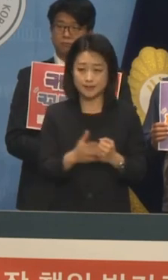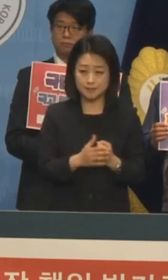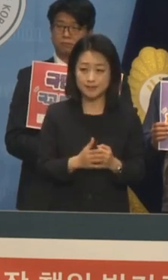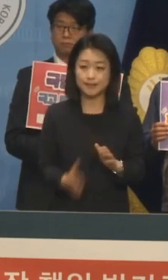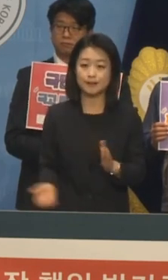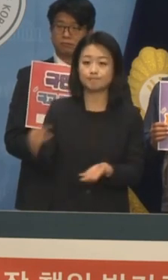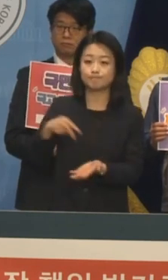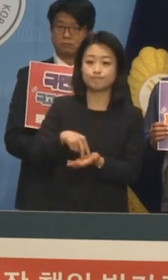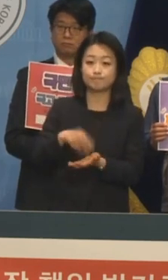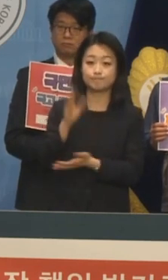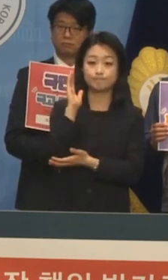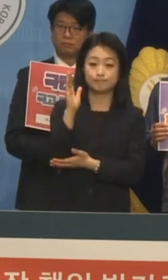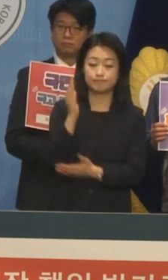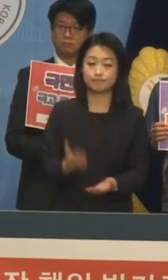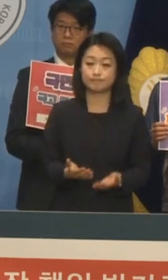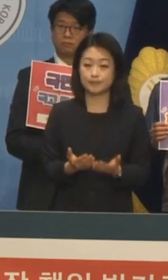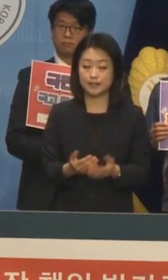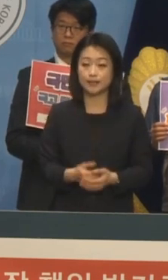이 자리에 나왔습니다.